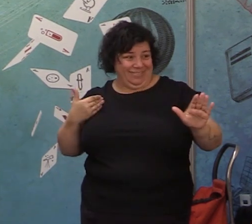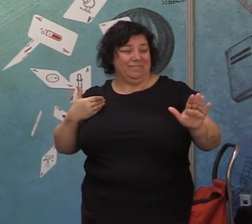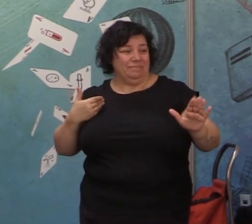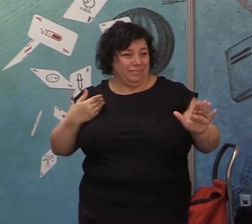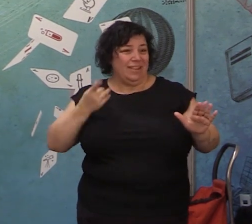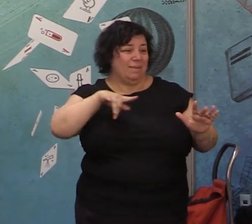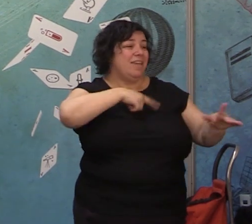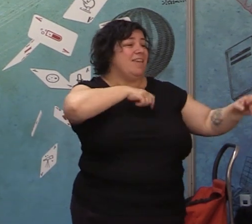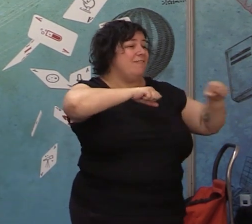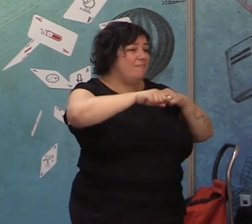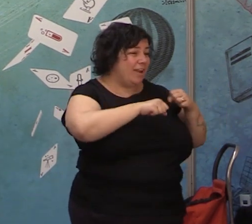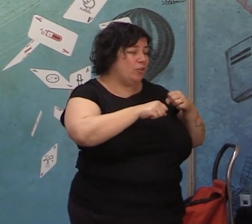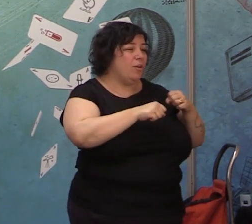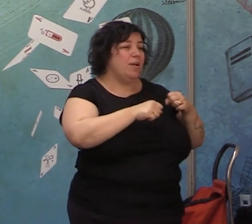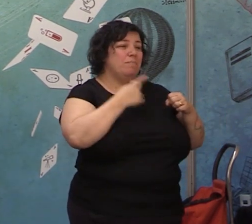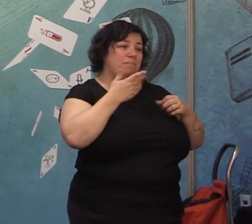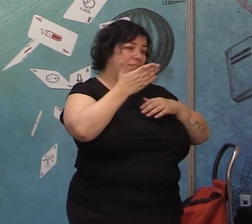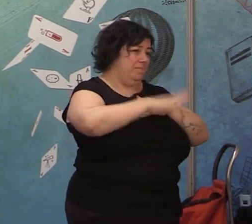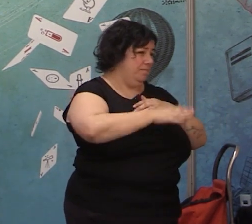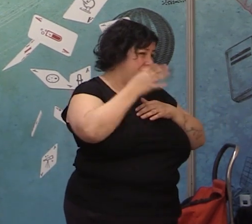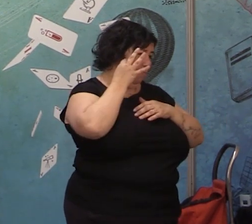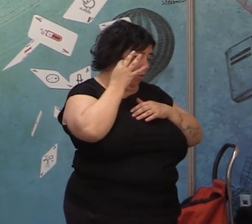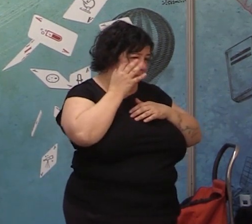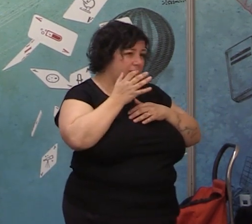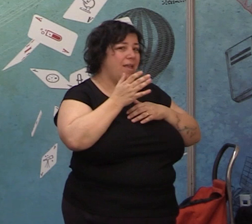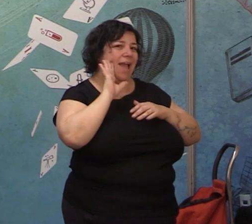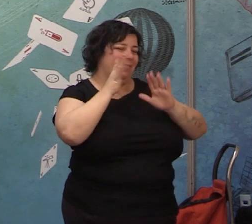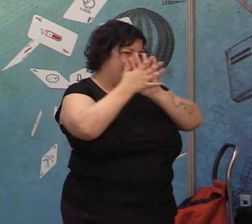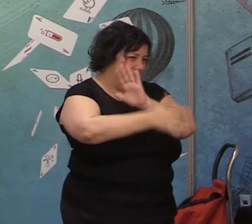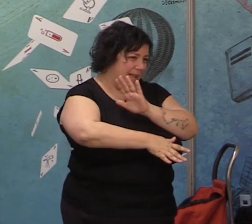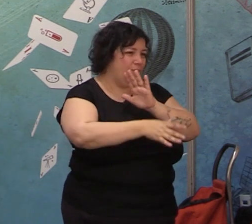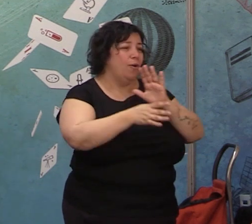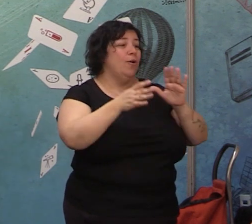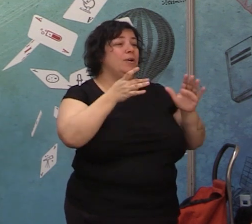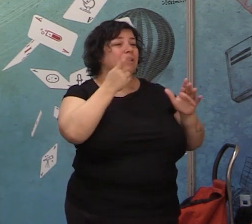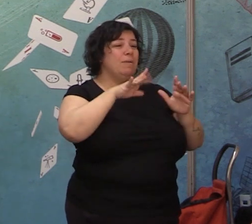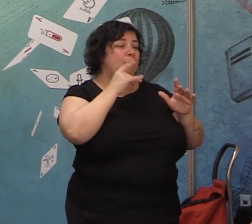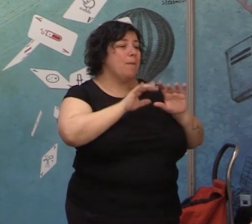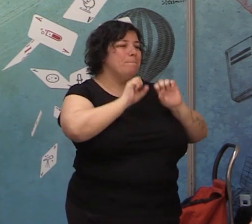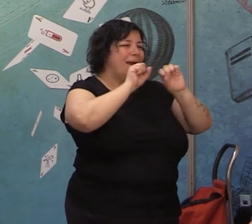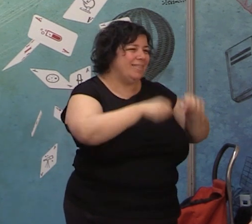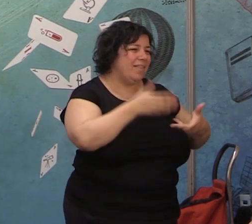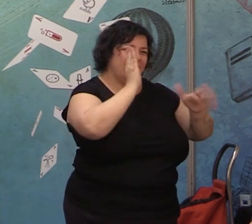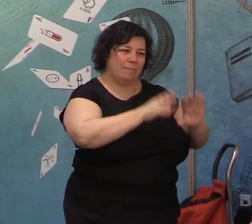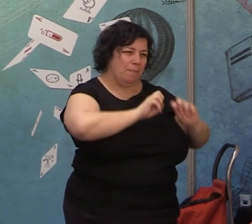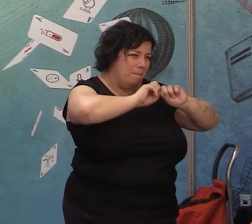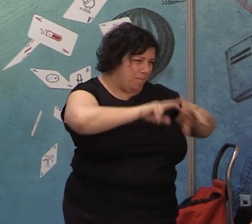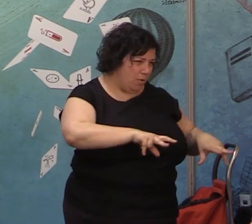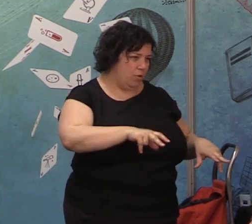Y que el infarto de miocardio es más letal en las mujeres por todo lo que hemos hablado, por la tardanza y el peor tratamiento en ellas.